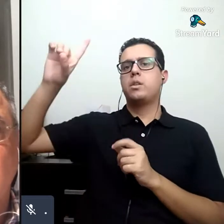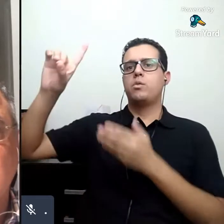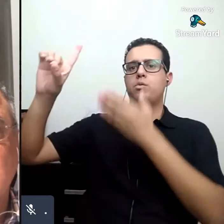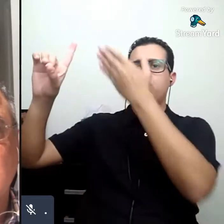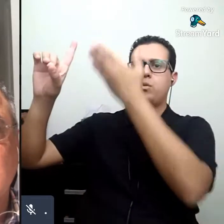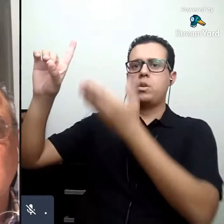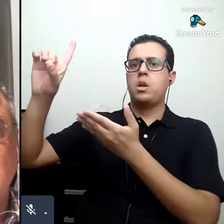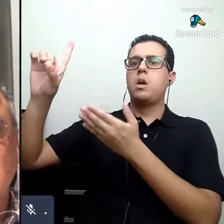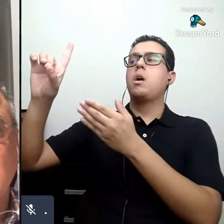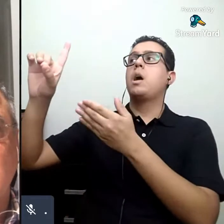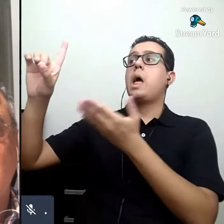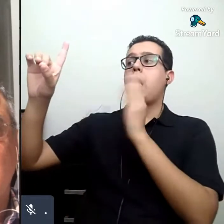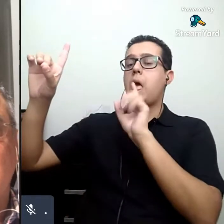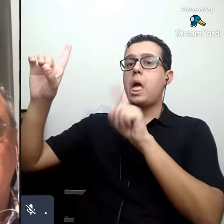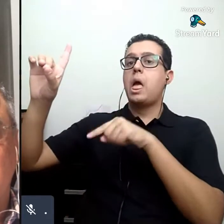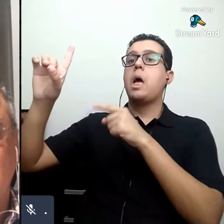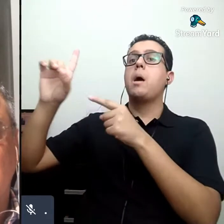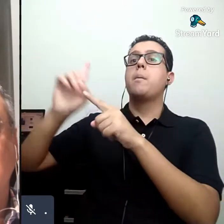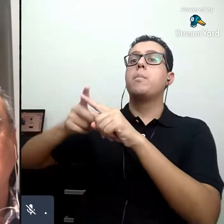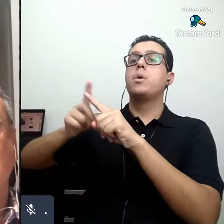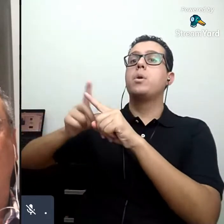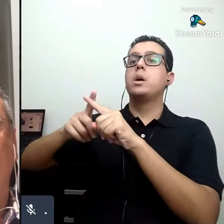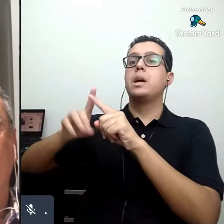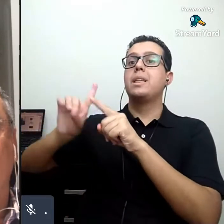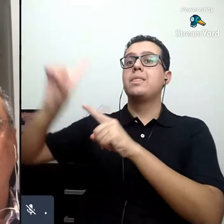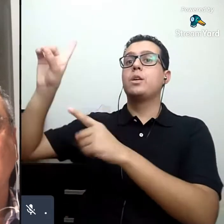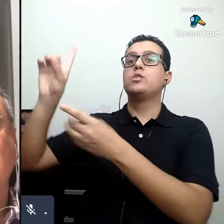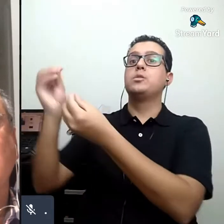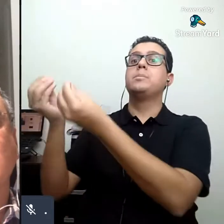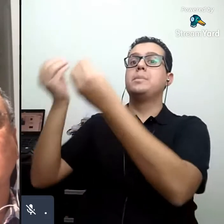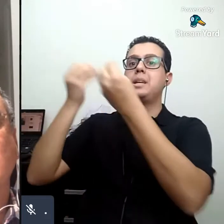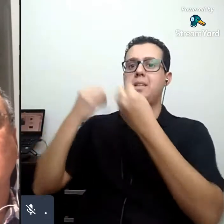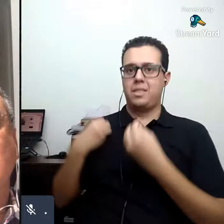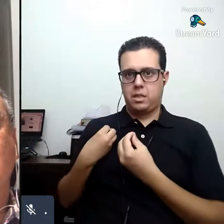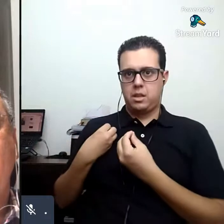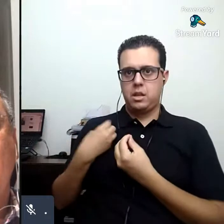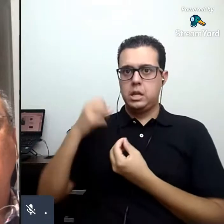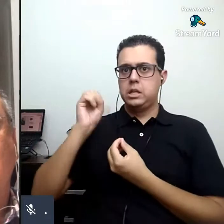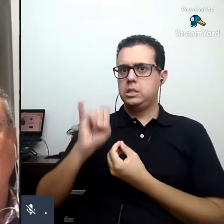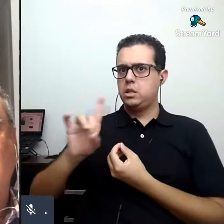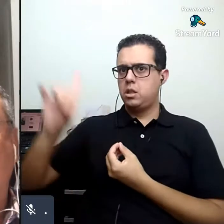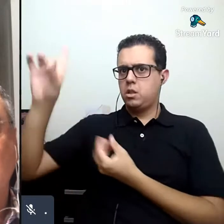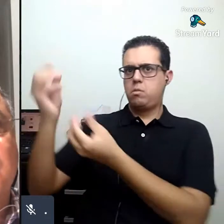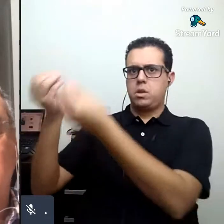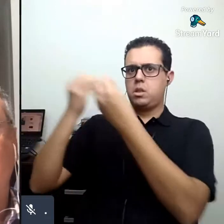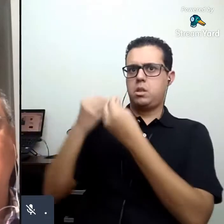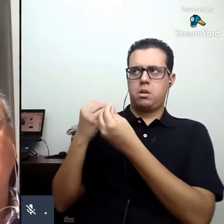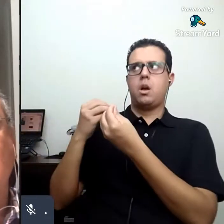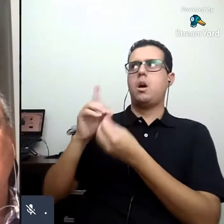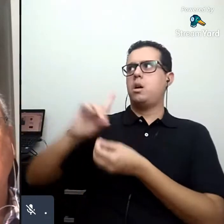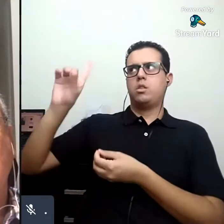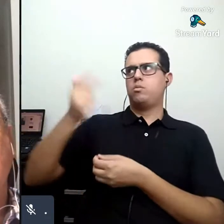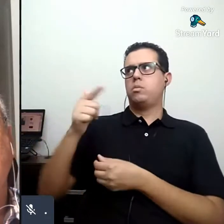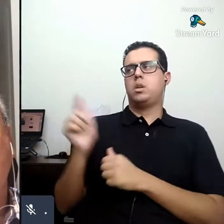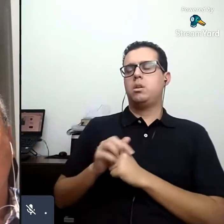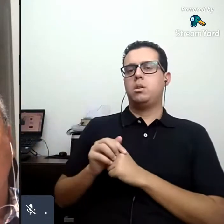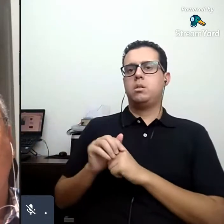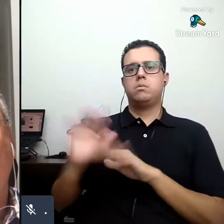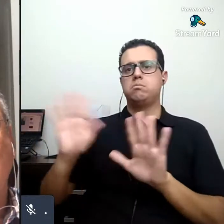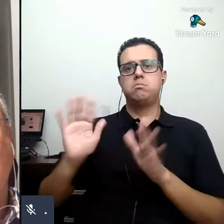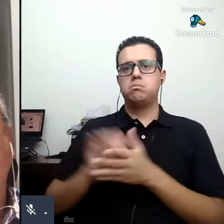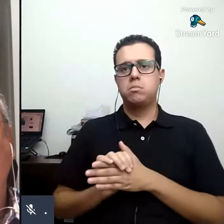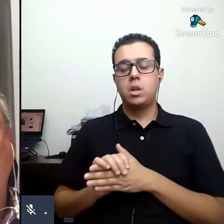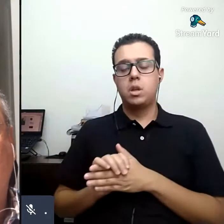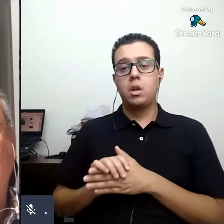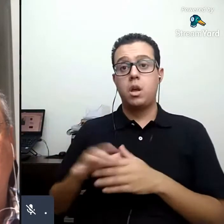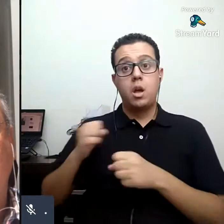algo. E, na verdade, ao correr dos anos, Deus é Deus porque Ele é Deus.